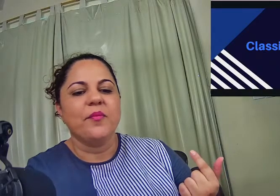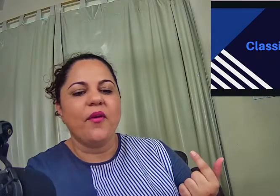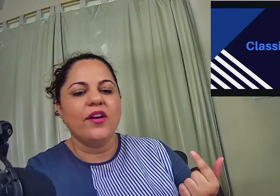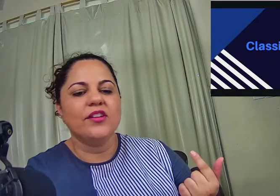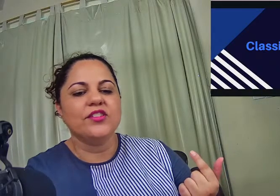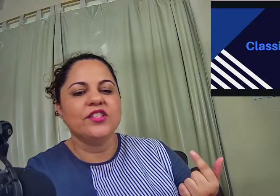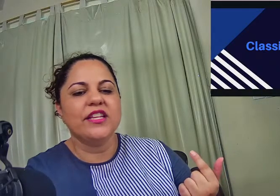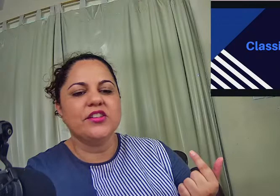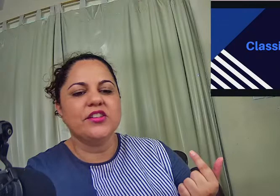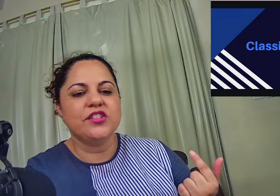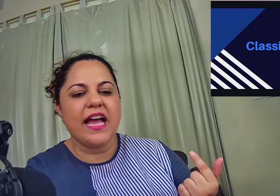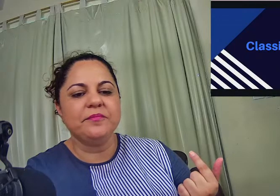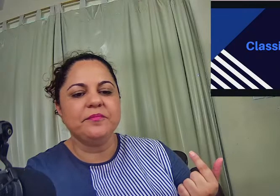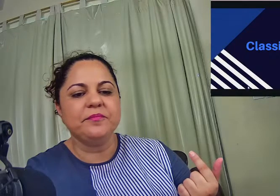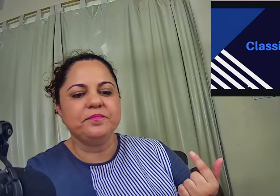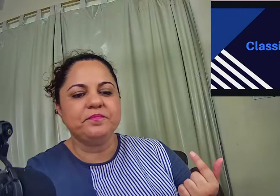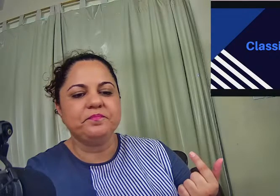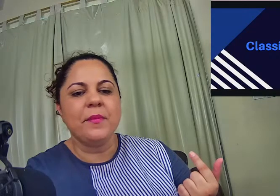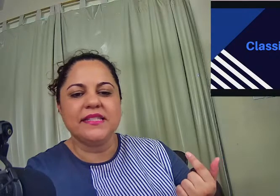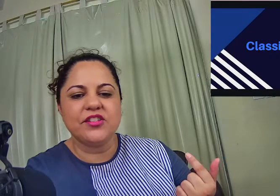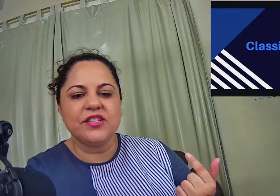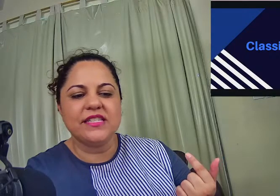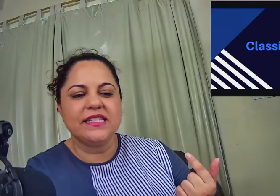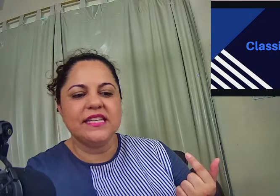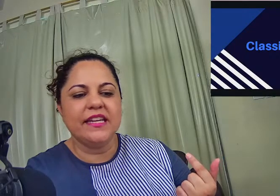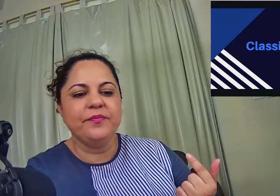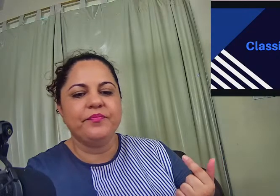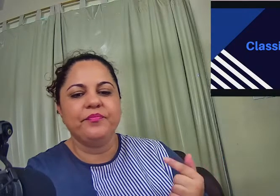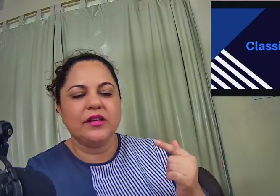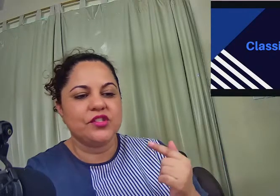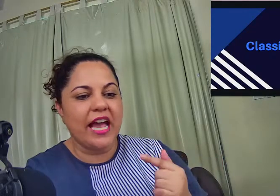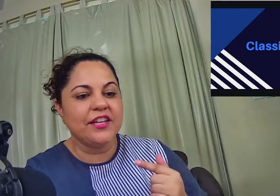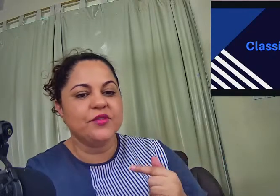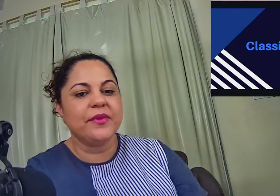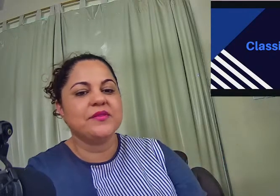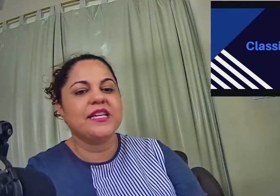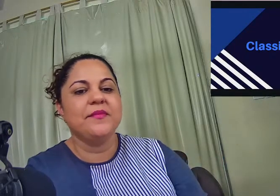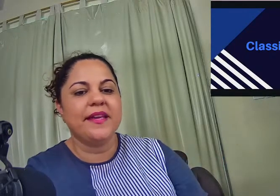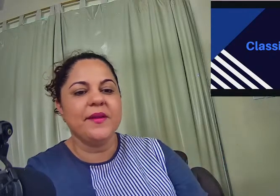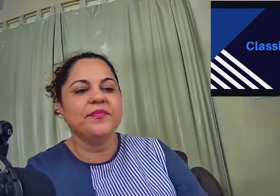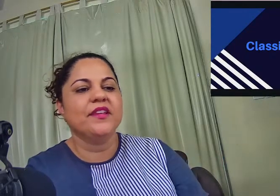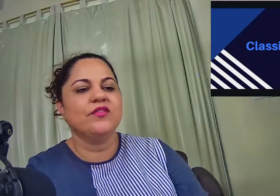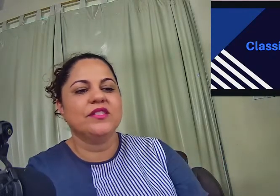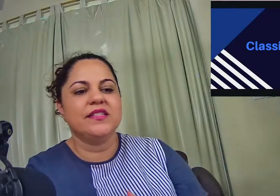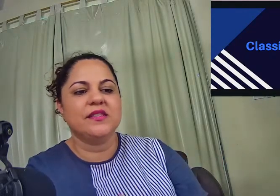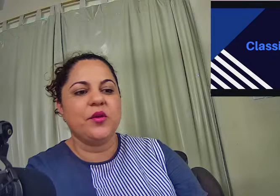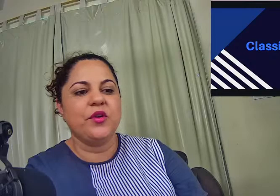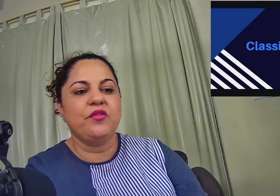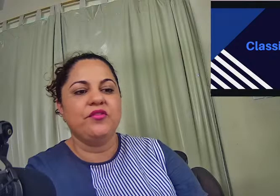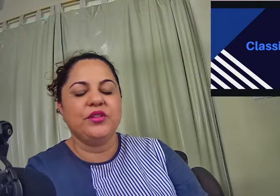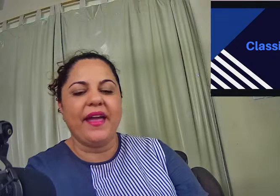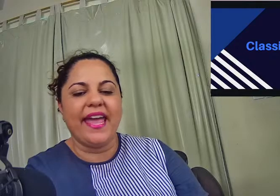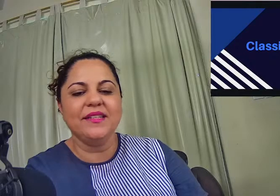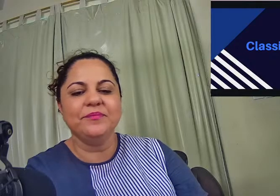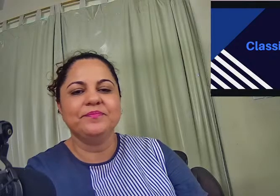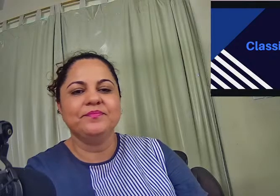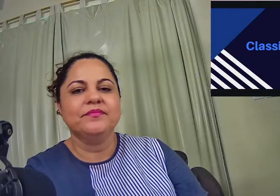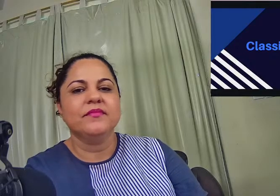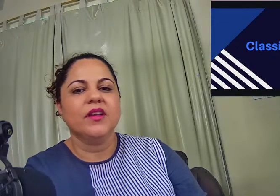pode deixar uma mensagenzinha aí no chat para eu saber que vocês estão me ouvindo bem. Coloca